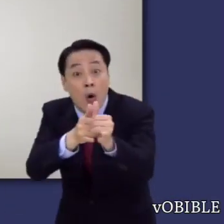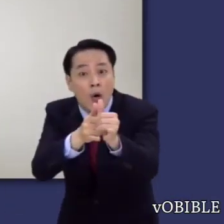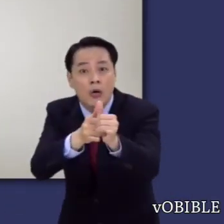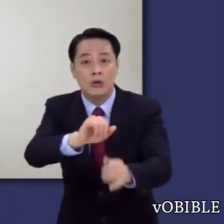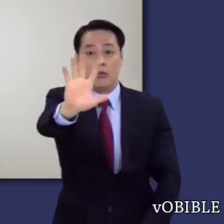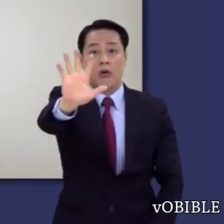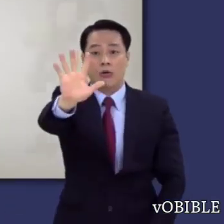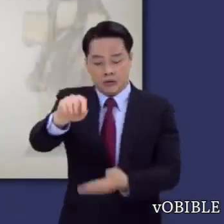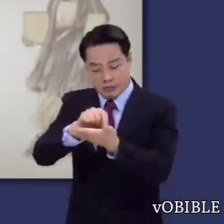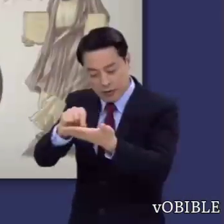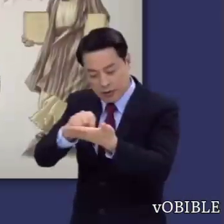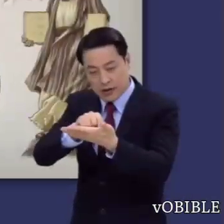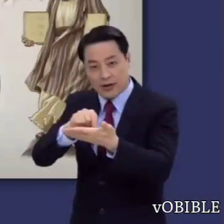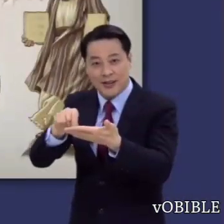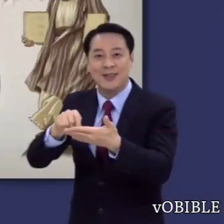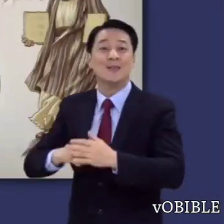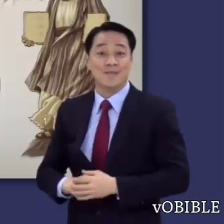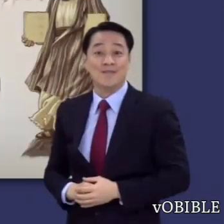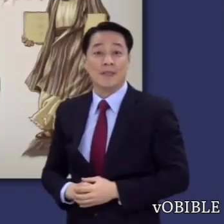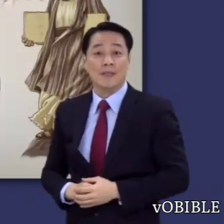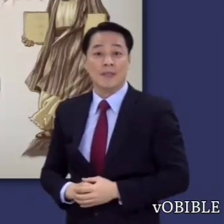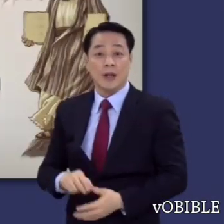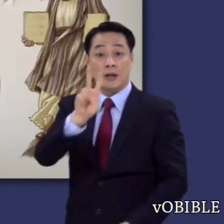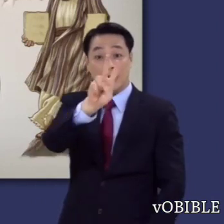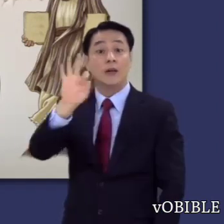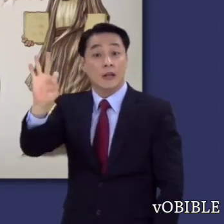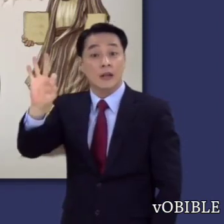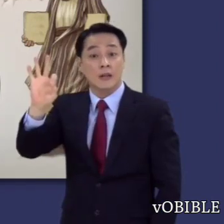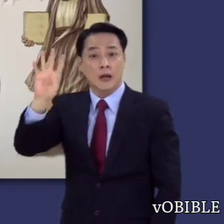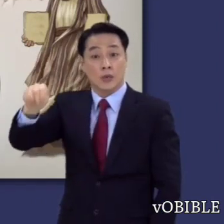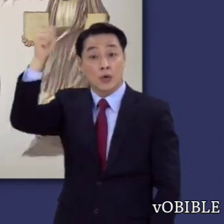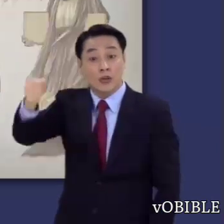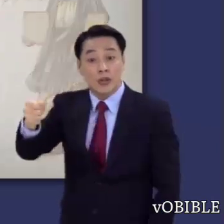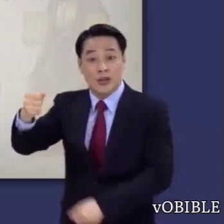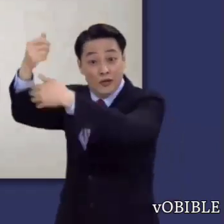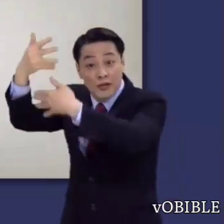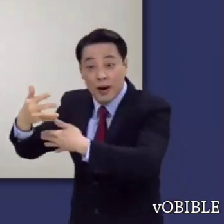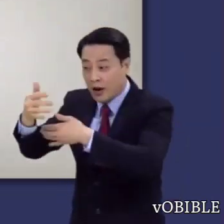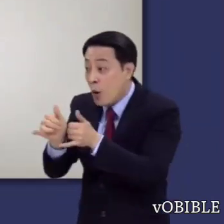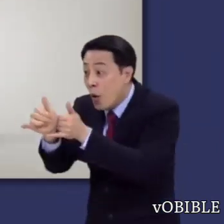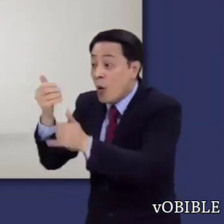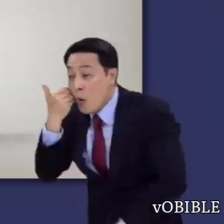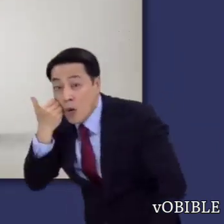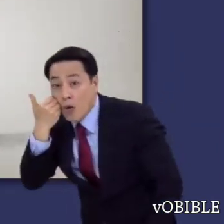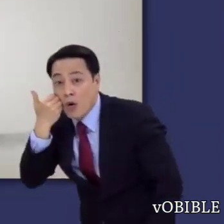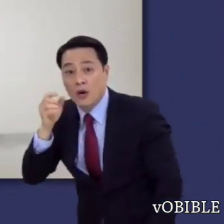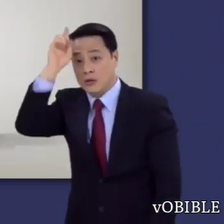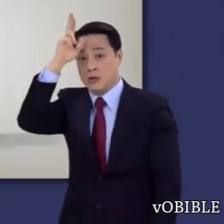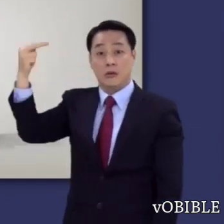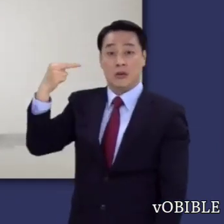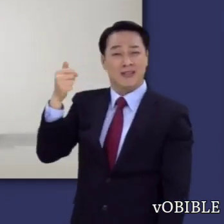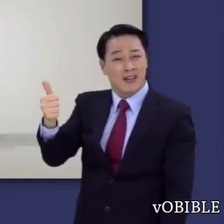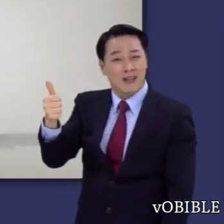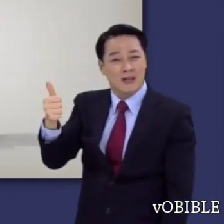三章，保罗说明人不会因为遵守摩西律法就成为正义的人。保罗说，律法是监